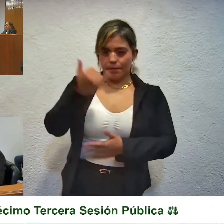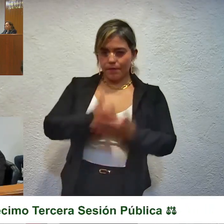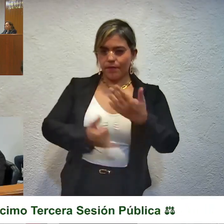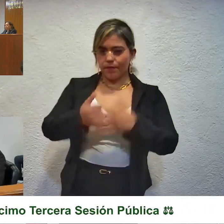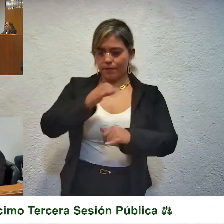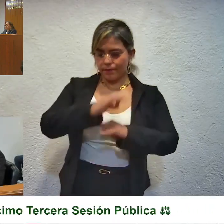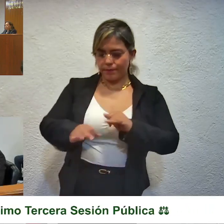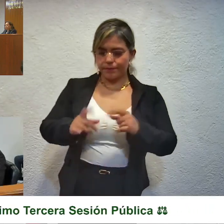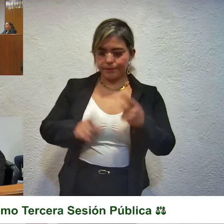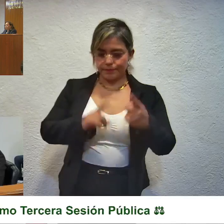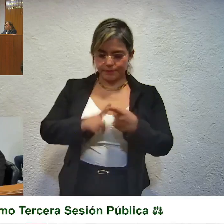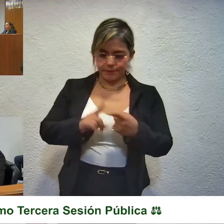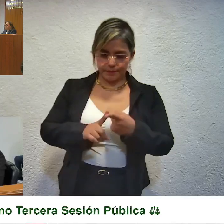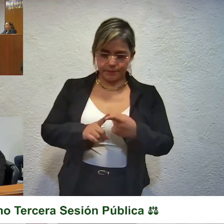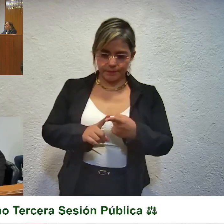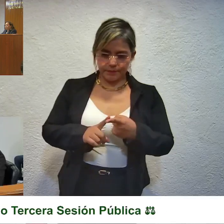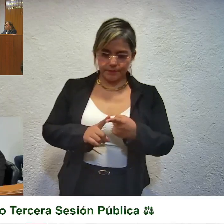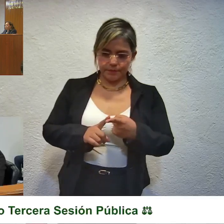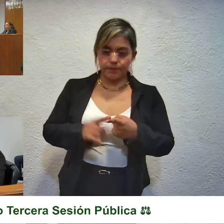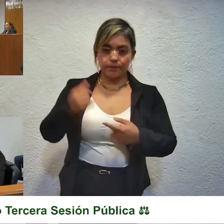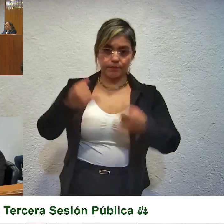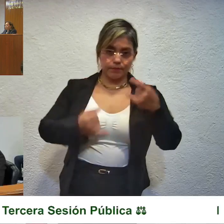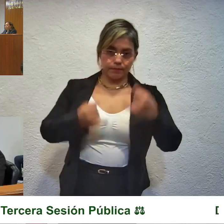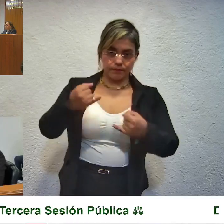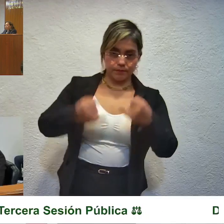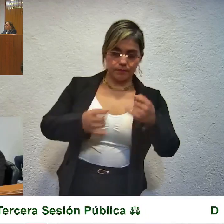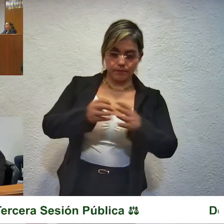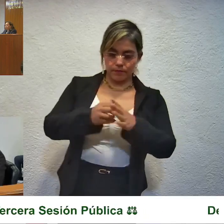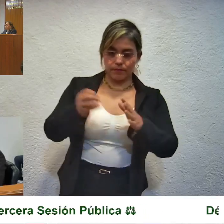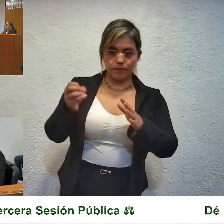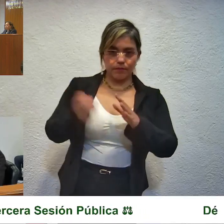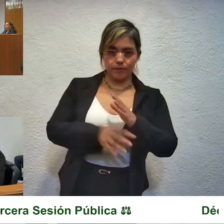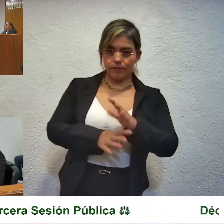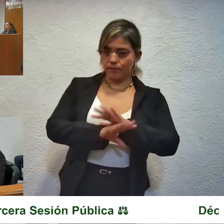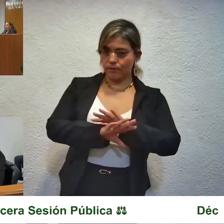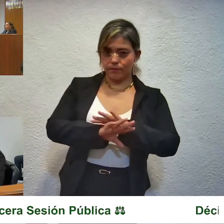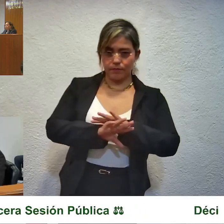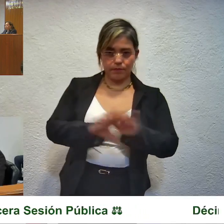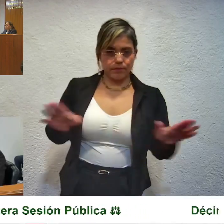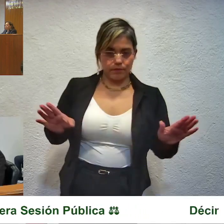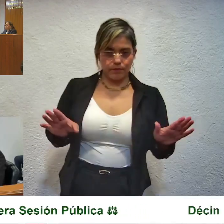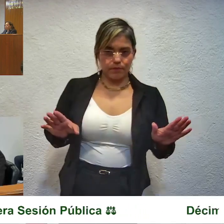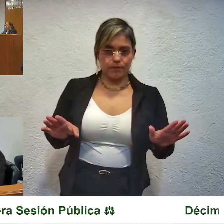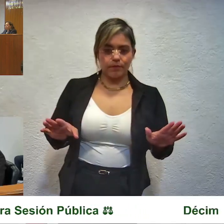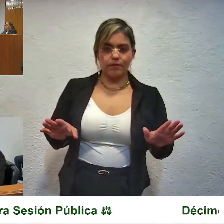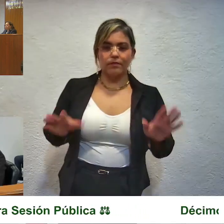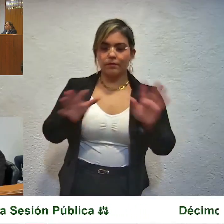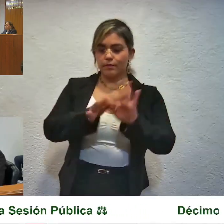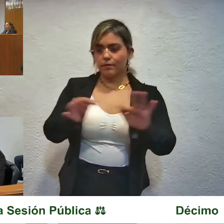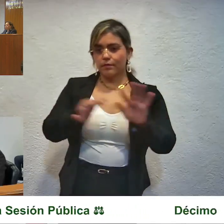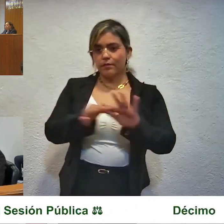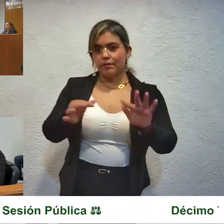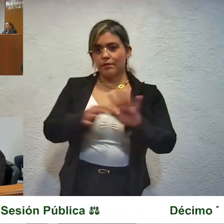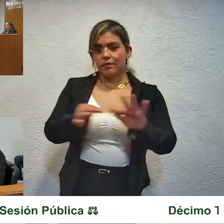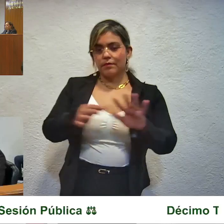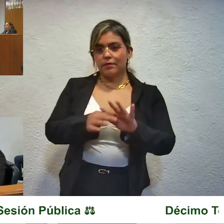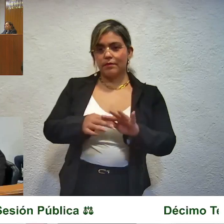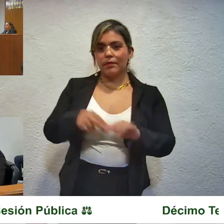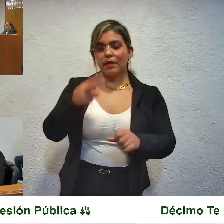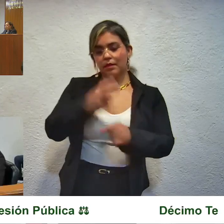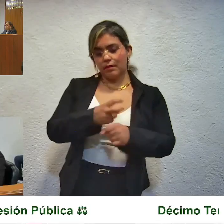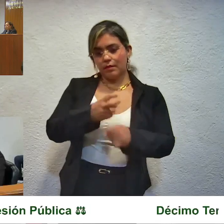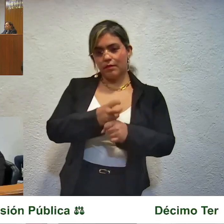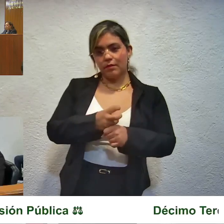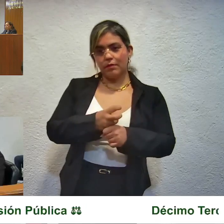puntos resolutivos. Primero, se desecha parcialmente el juicio electoral ciudadano de conformidad con las consideraciones expuestas en el considerando segundo de la